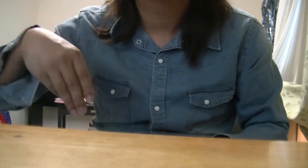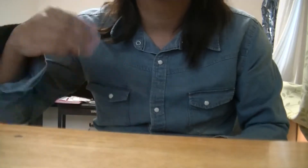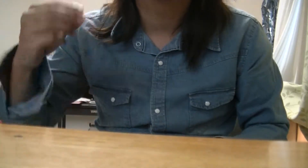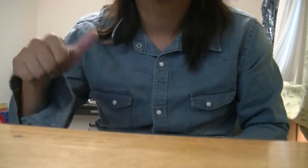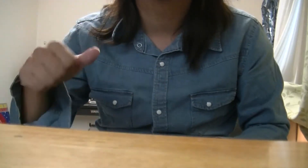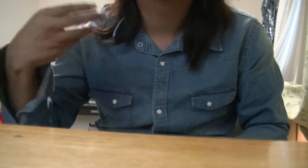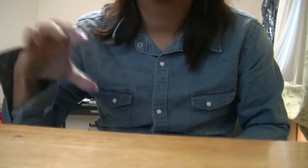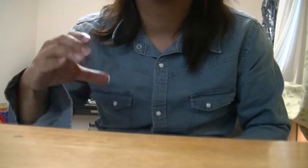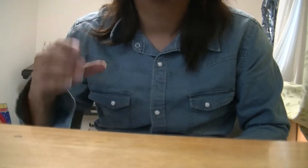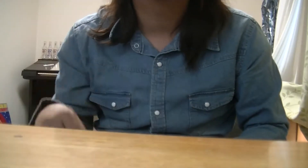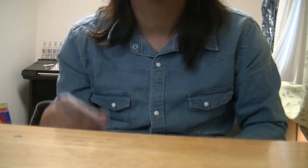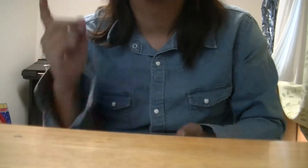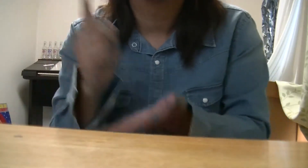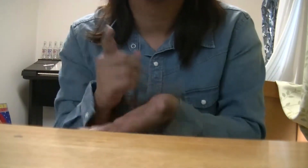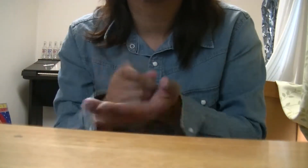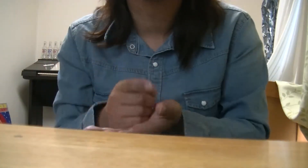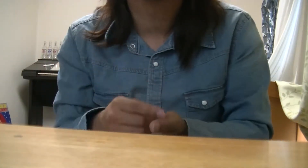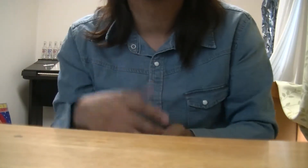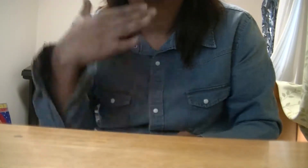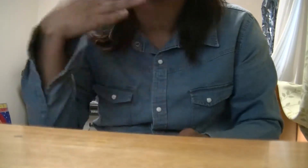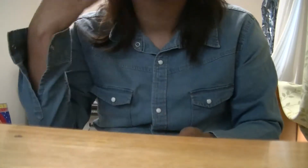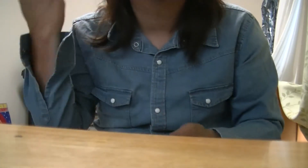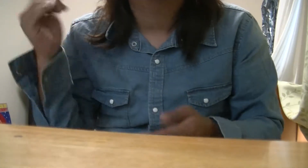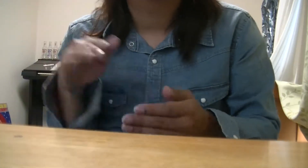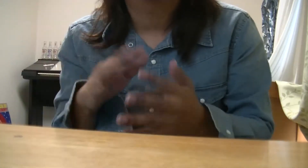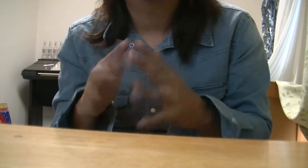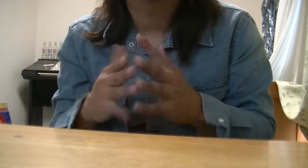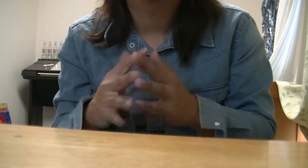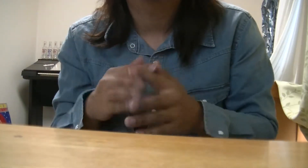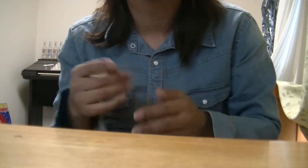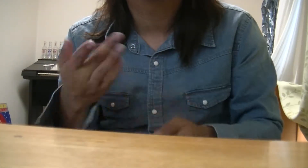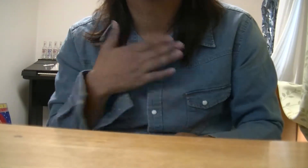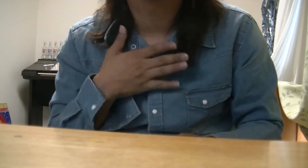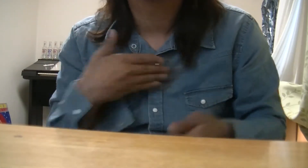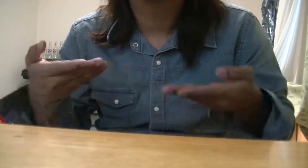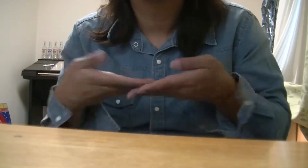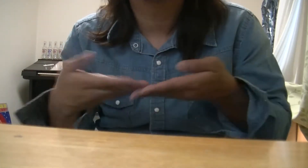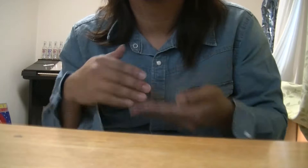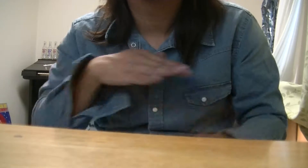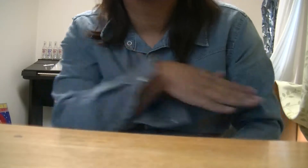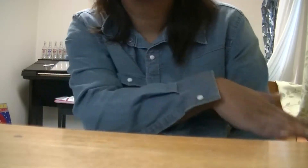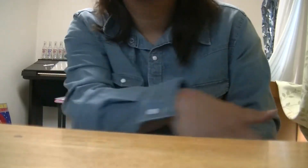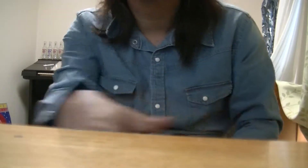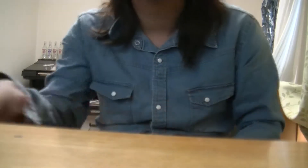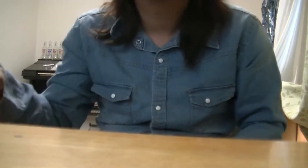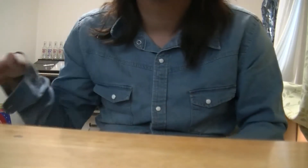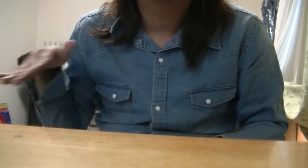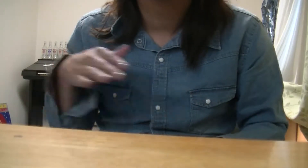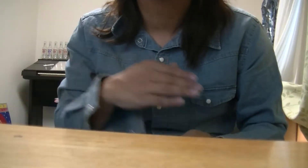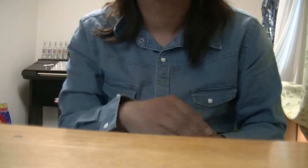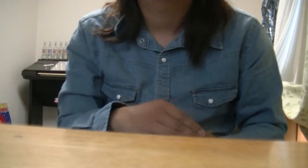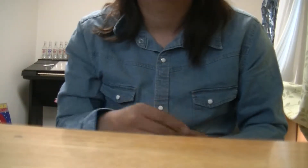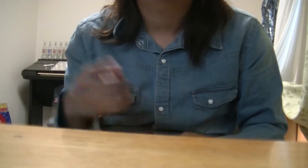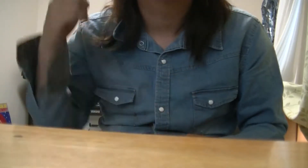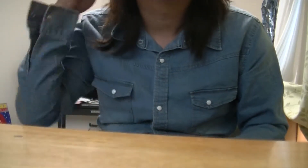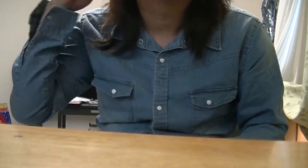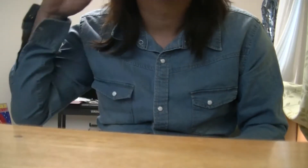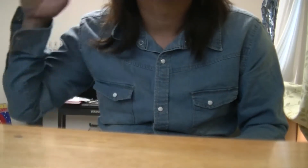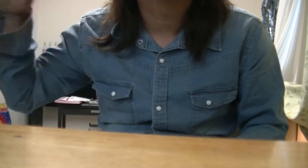験できない素晴らしい体験なんだってことを、働いている従業員の方全員が思い出し、そしてプ